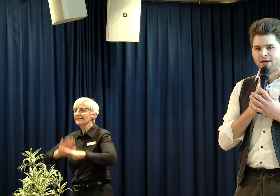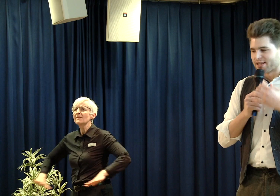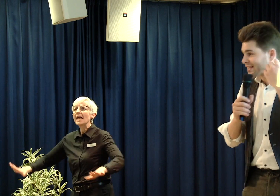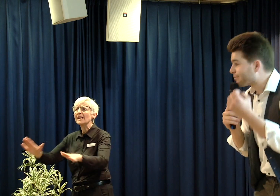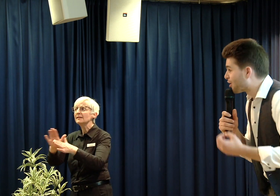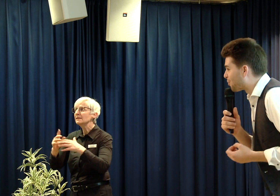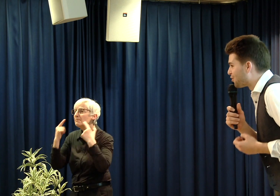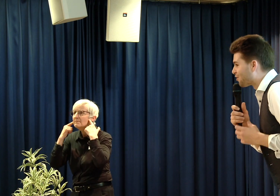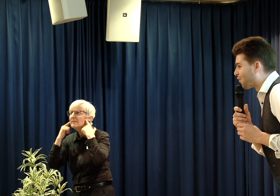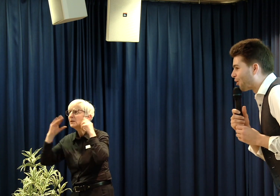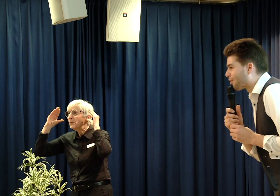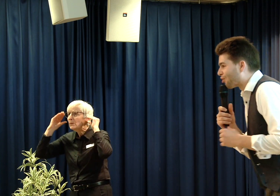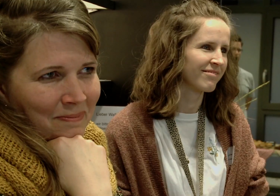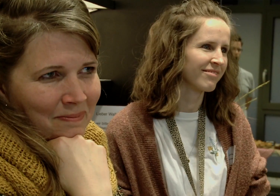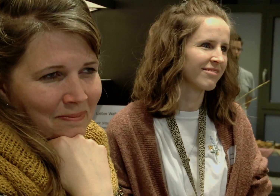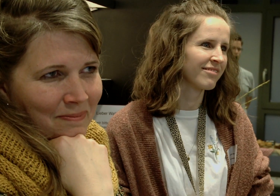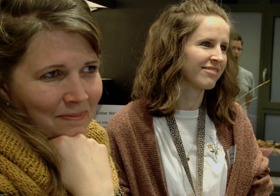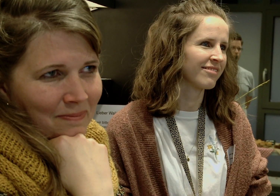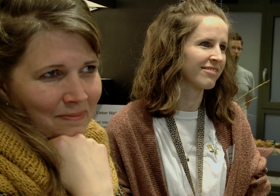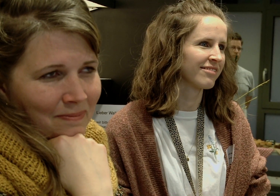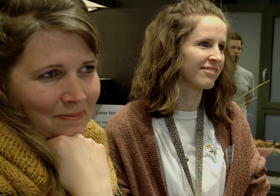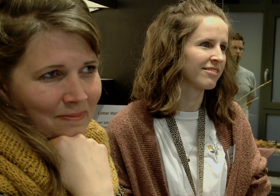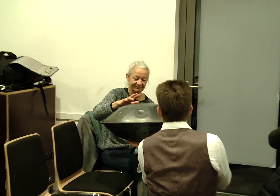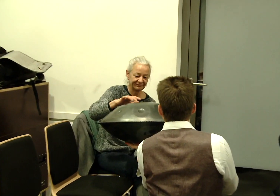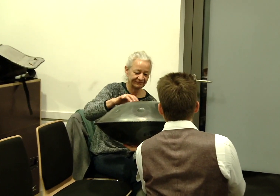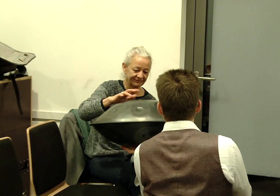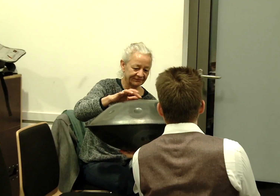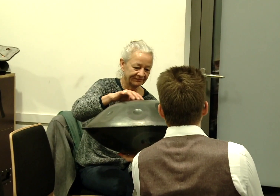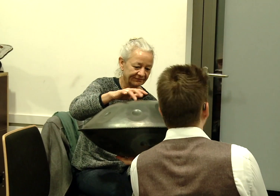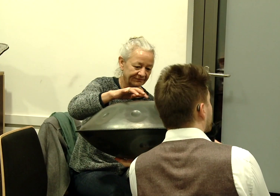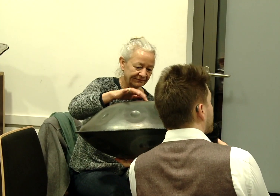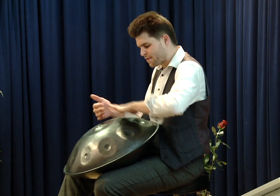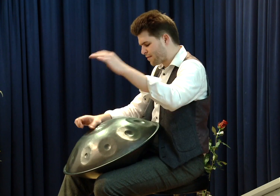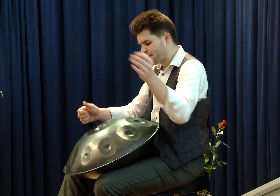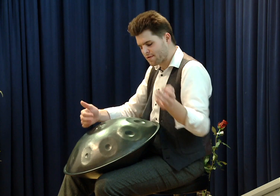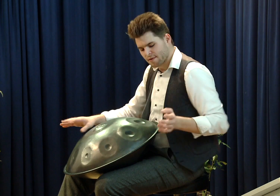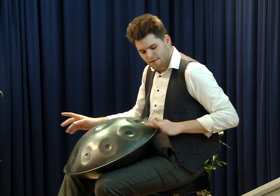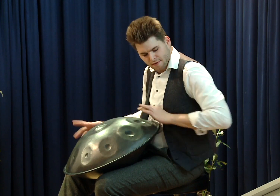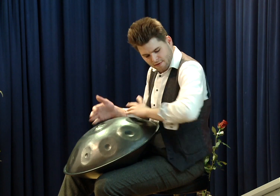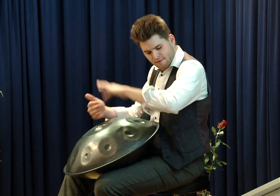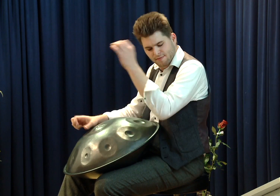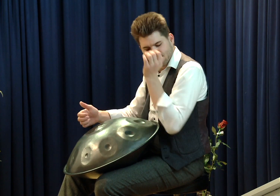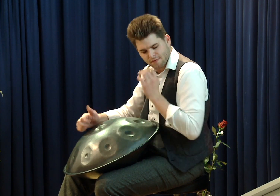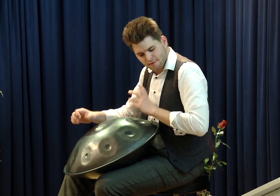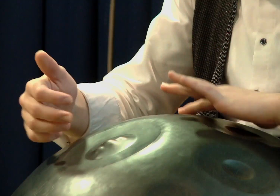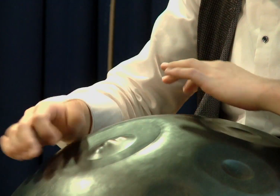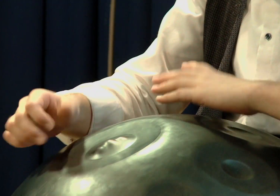godine nova fondacija je proslavila osnivanje u Bernu. Dijaspora televizija Švajcarske je prisustvovala događaju i imala priliku da razgovara